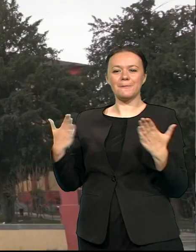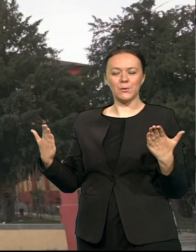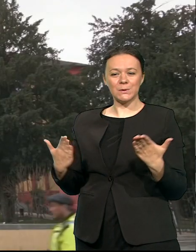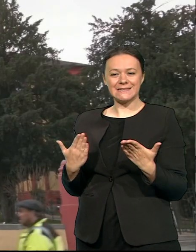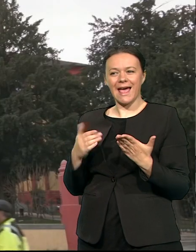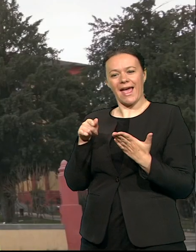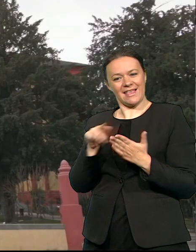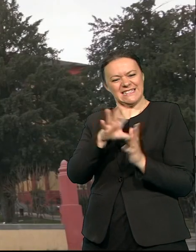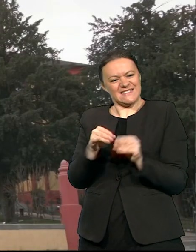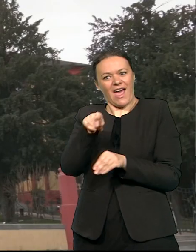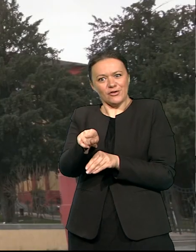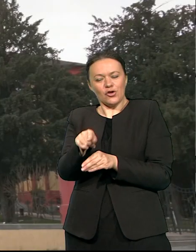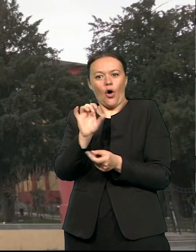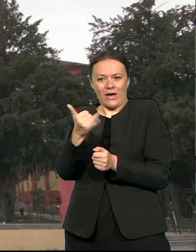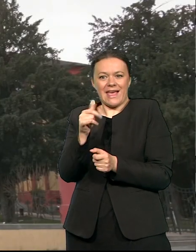uzeti.